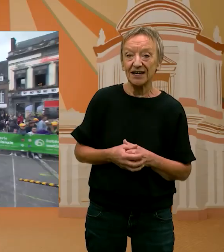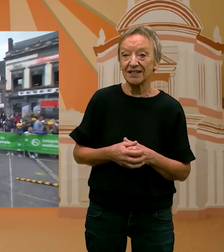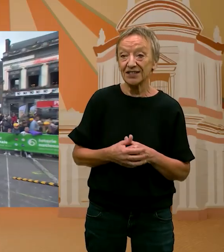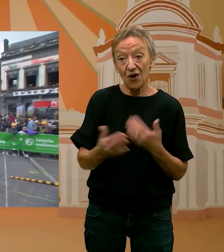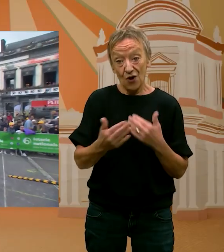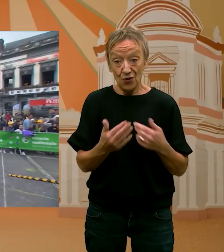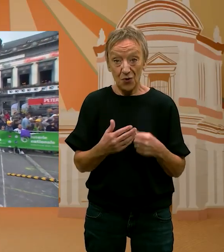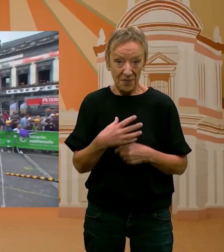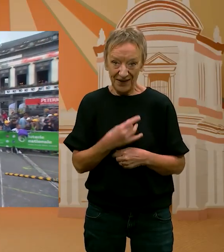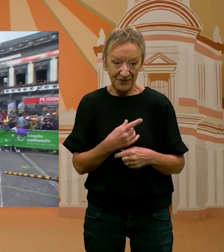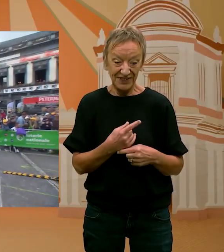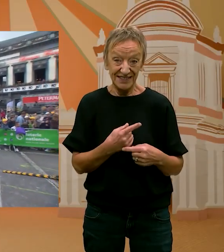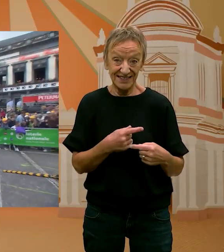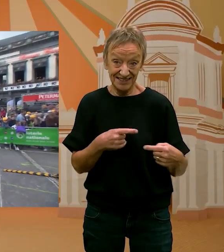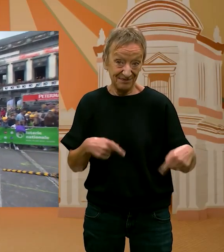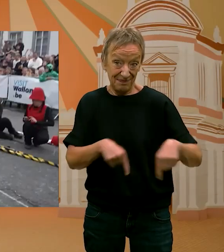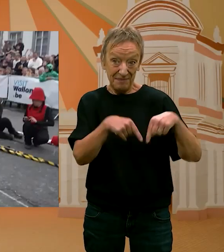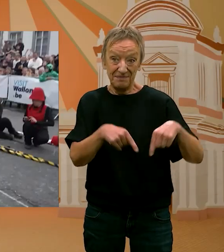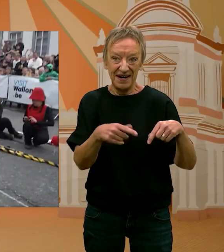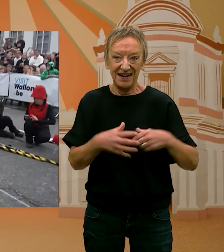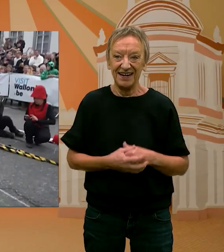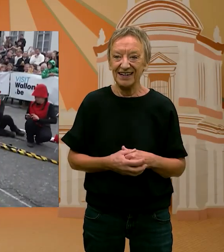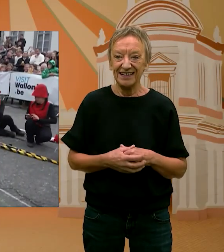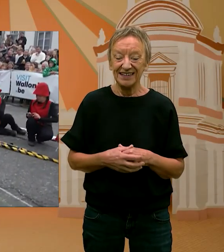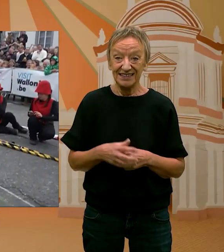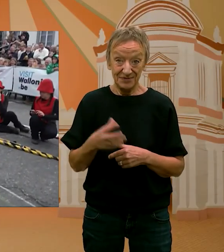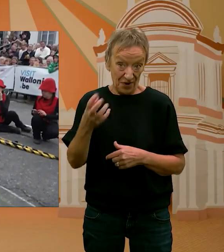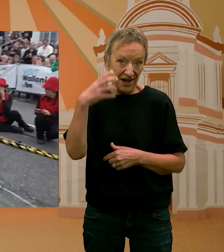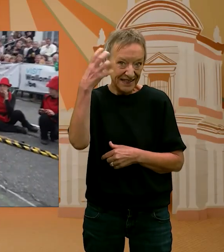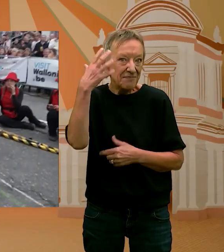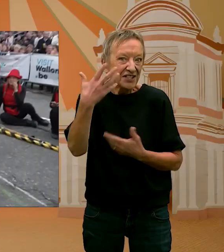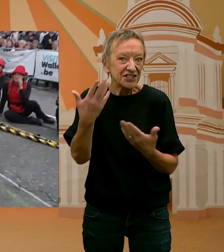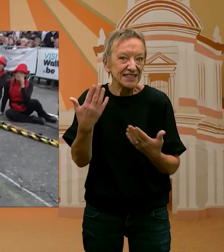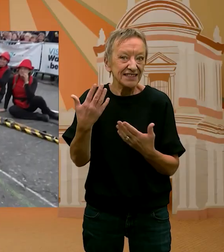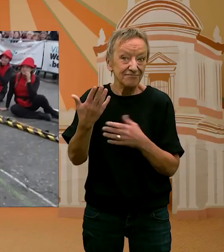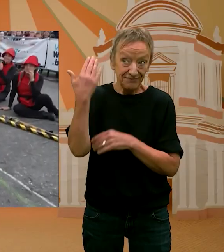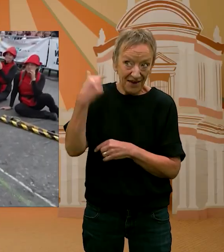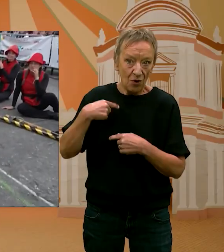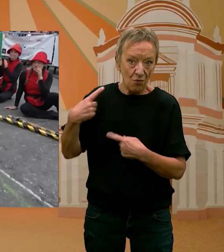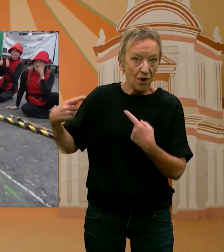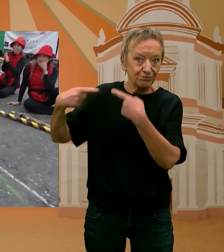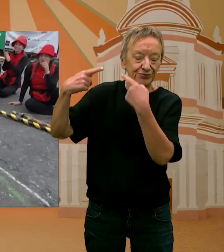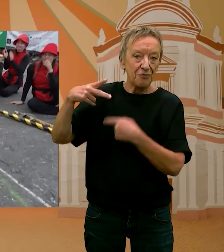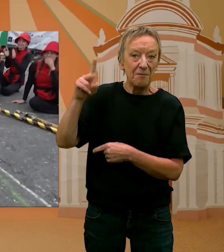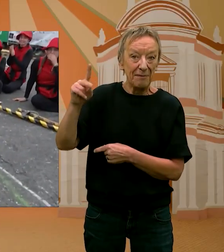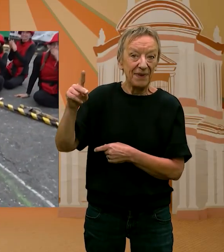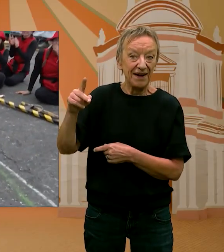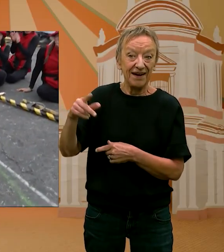Liam peut devenir chasseur et peut-être une fois remporter les chasses d'or, je me dis c'est fantastique. Alors là, m'imaginer que je vais tomber en finale contre